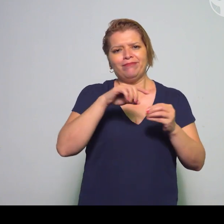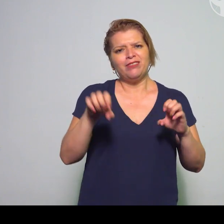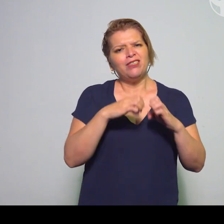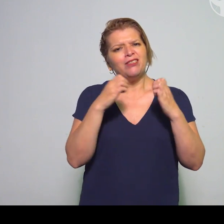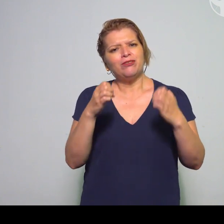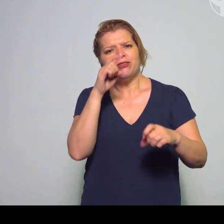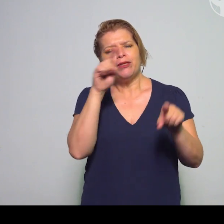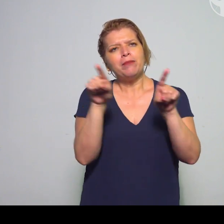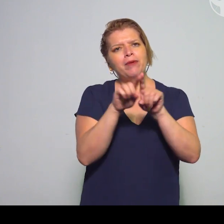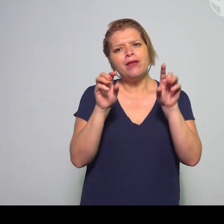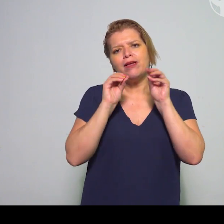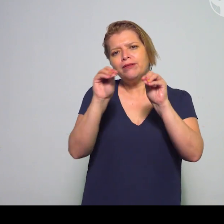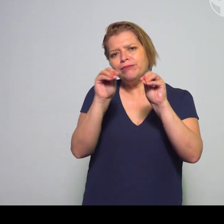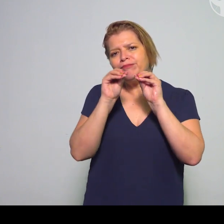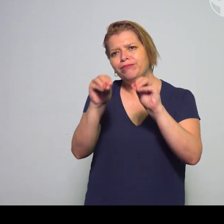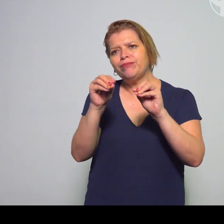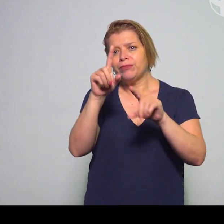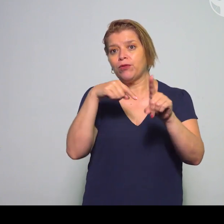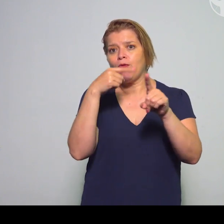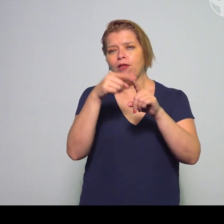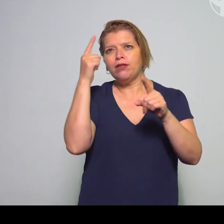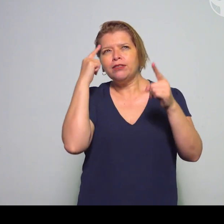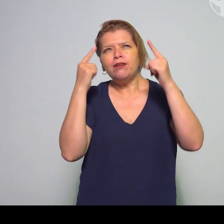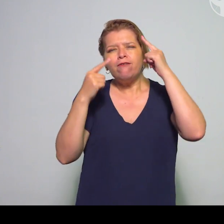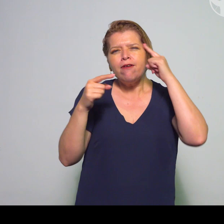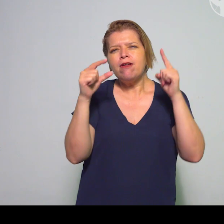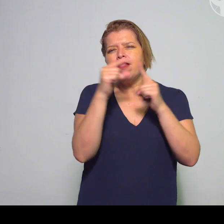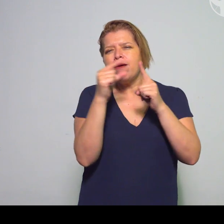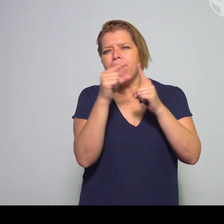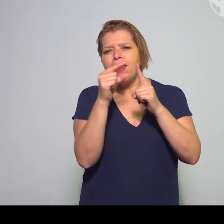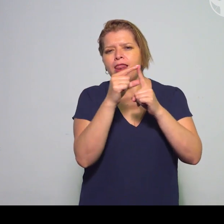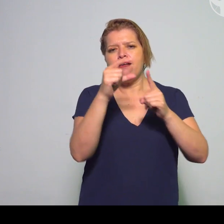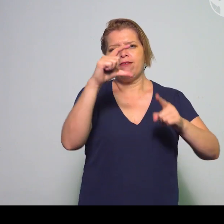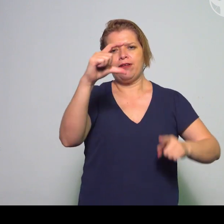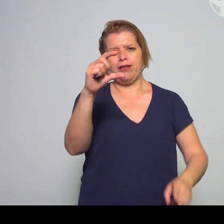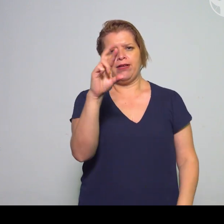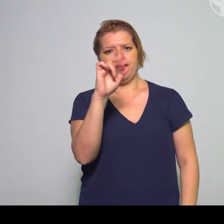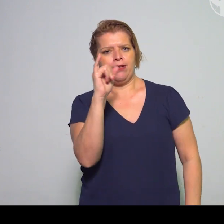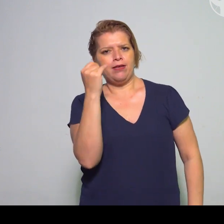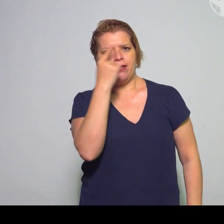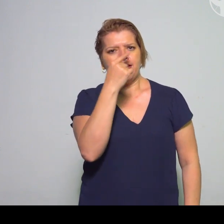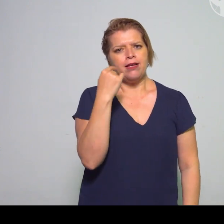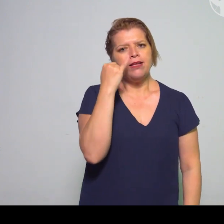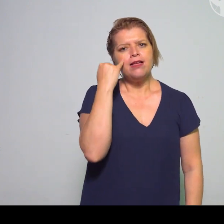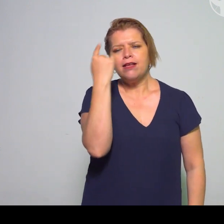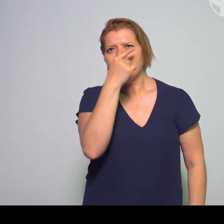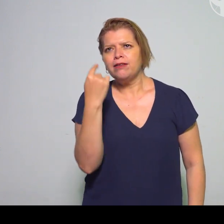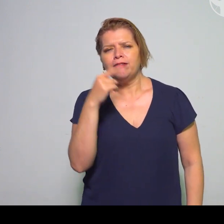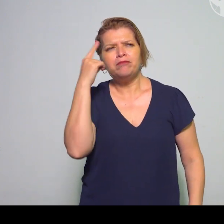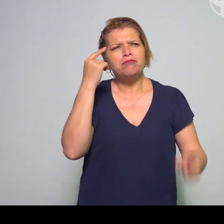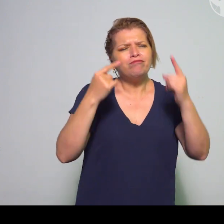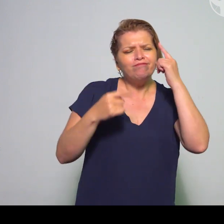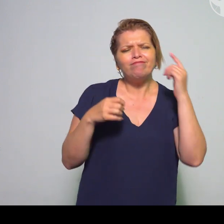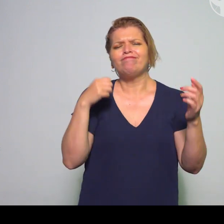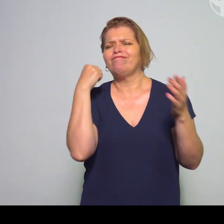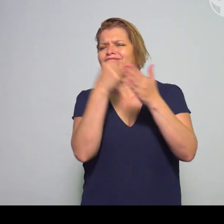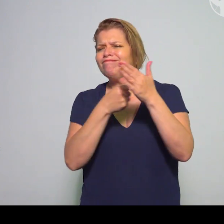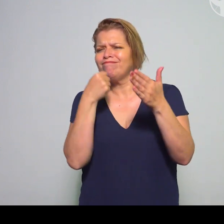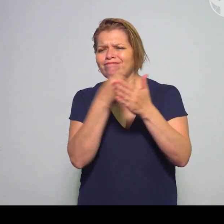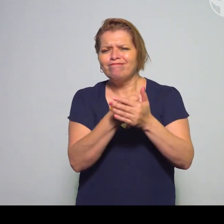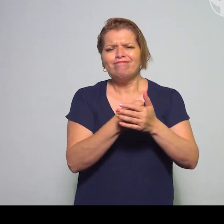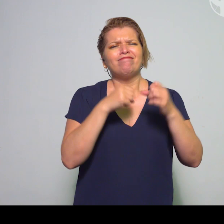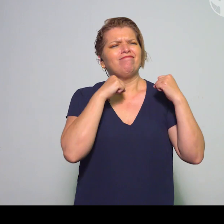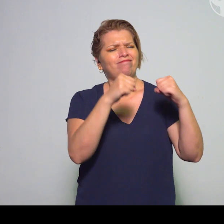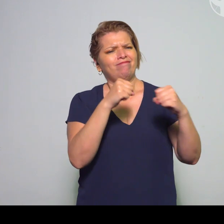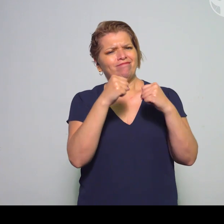de nuestra familia. Inevitablemente, cuando escuchamos acerca de la palabra crisis, pensamos en un desastre, en